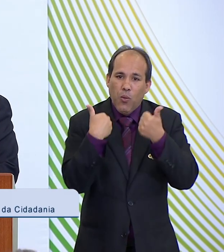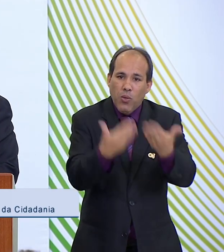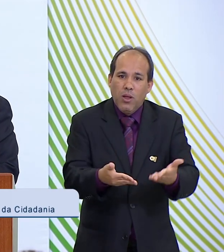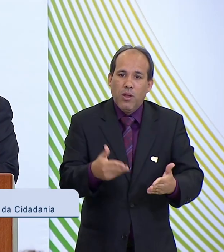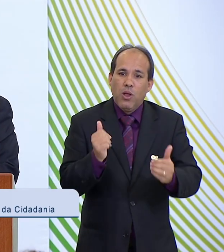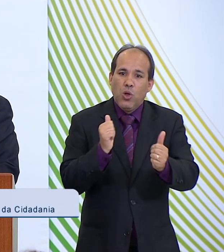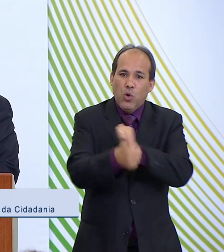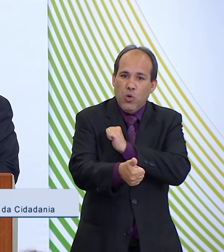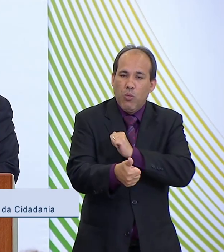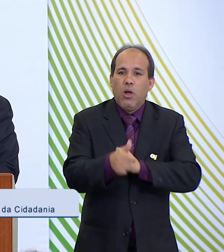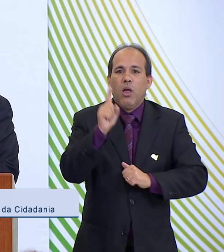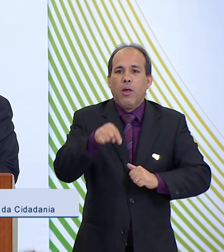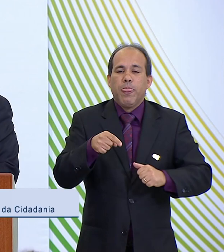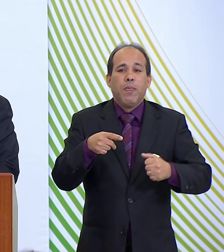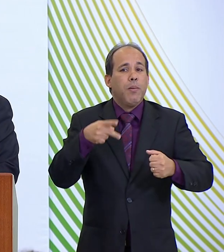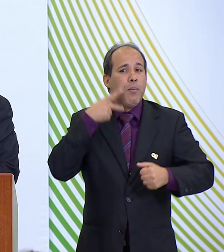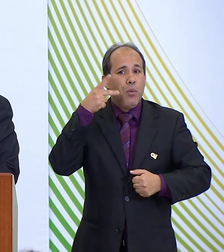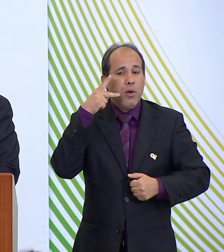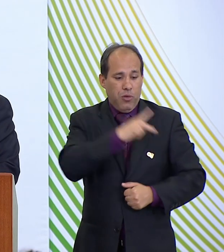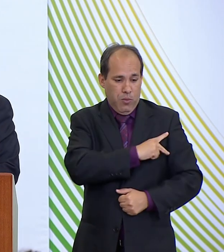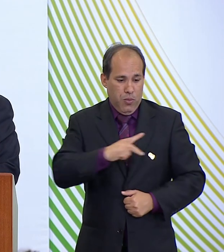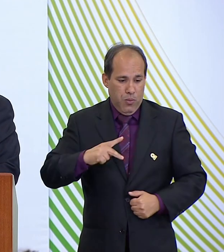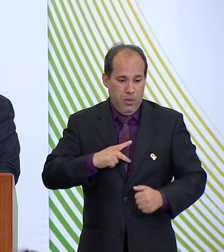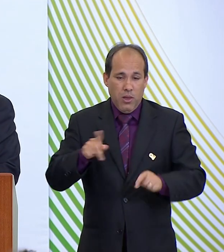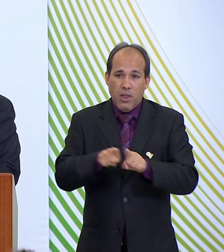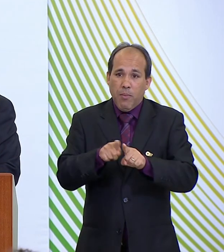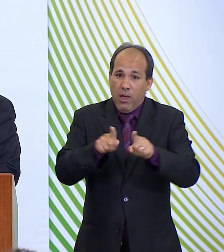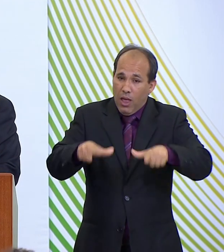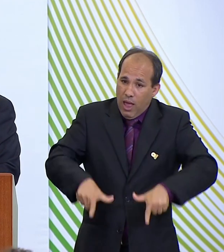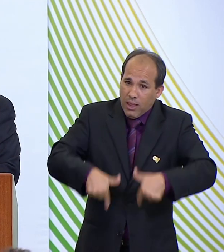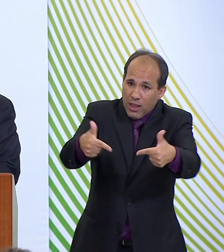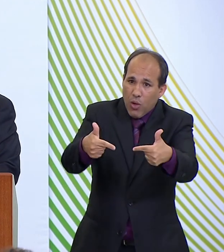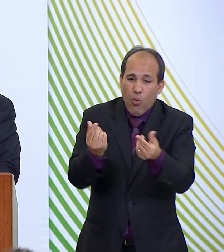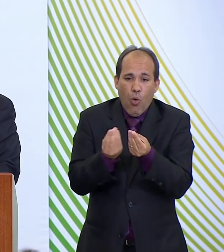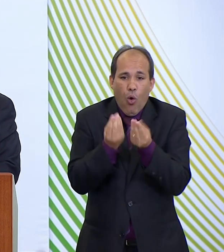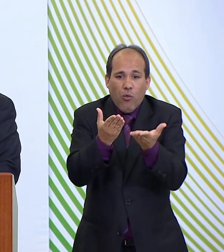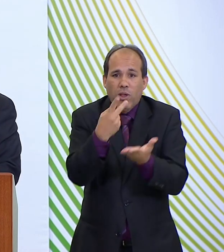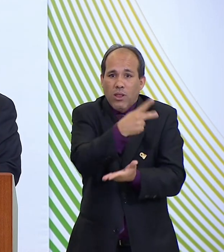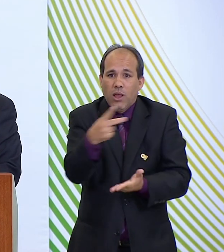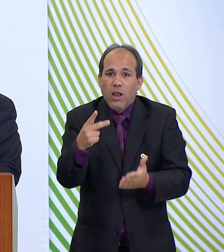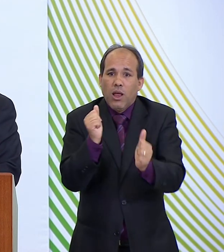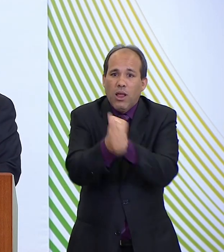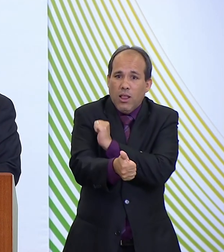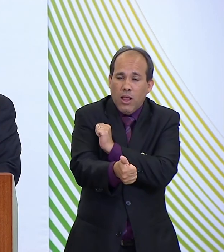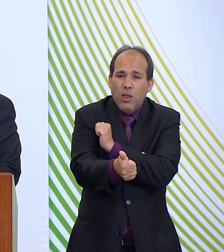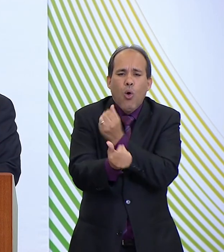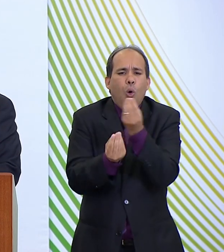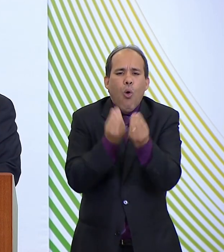esporte. São políticas públicas e ações que oferecem a nossos atletas